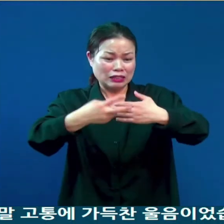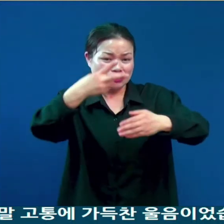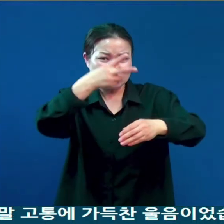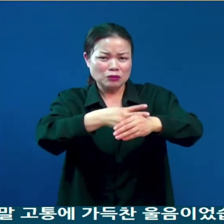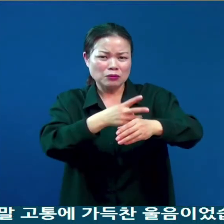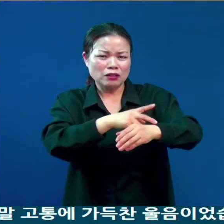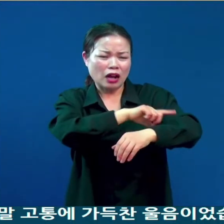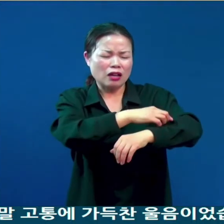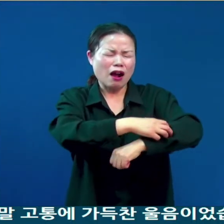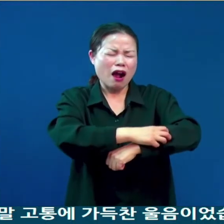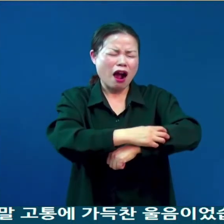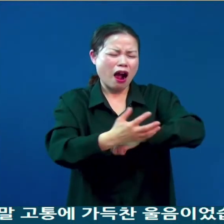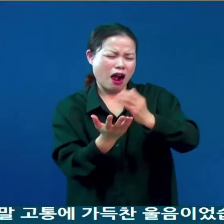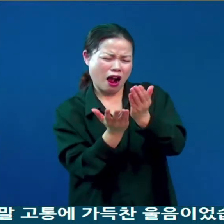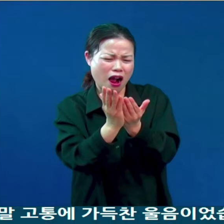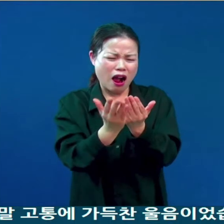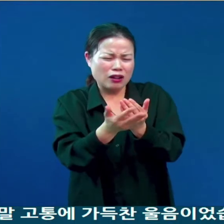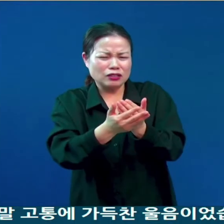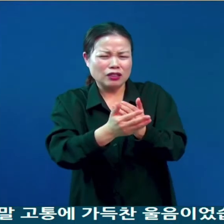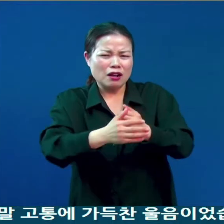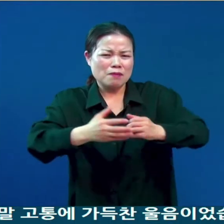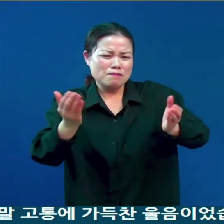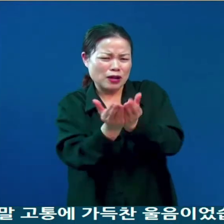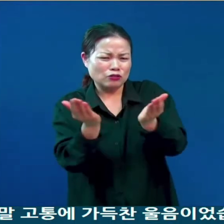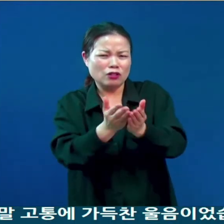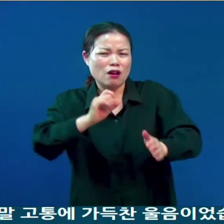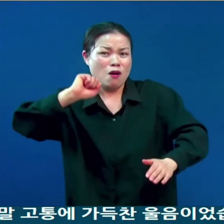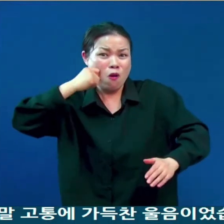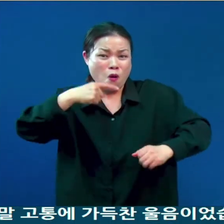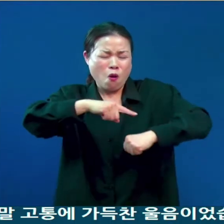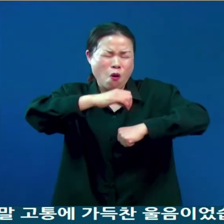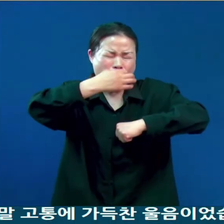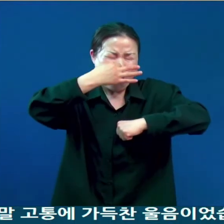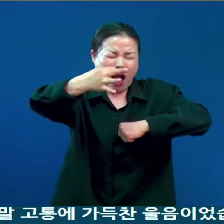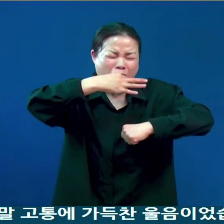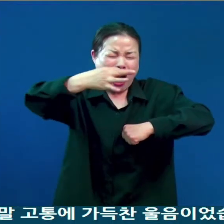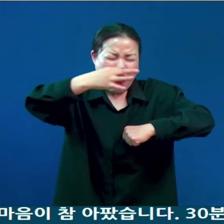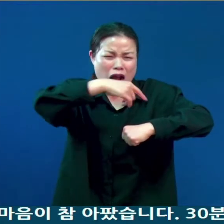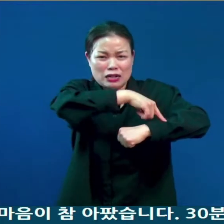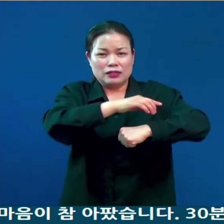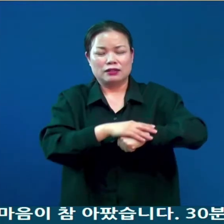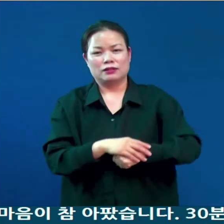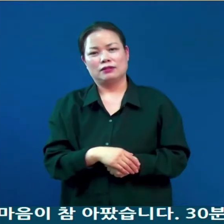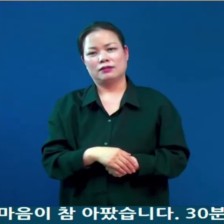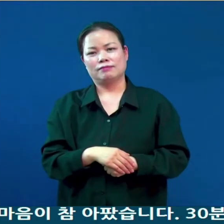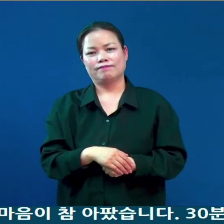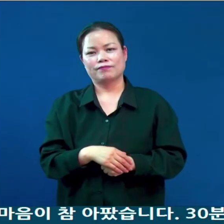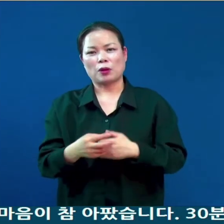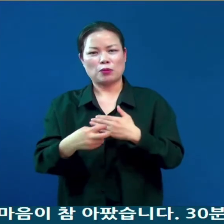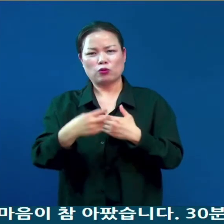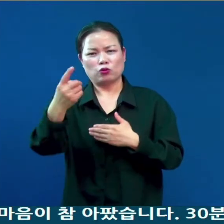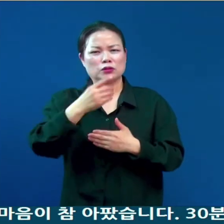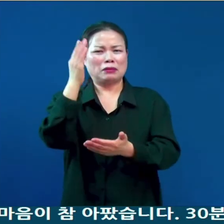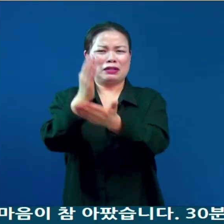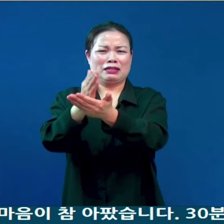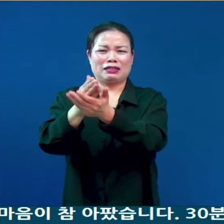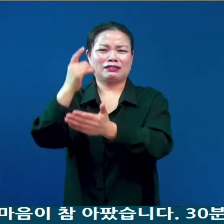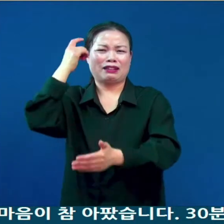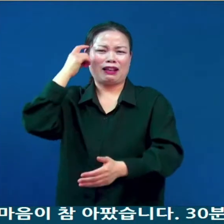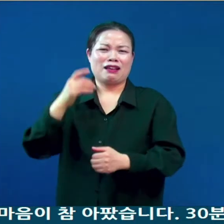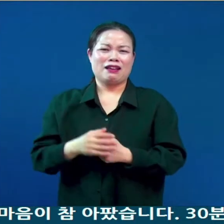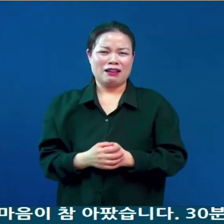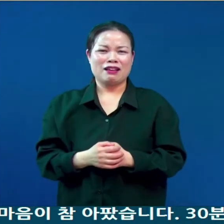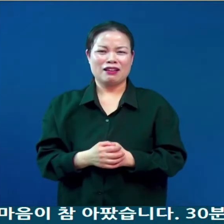아이가 정말 죽을 듯이 울어댄 거죠. 그러면서 이제 제가 무슨 생각이 했냐면 진짜 병원은 올 때가 못 된다.